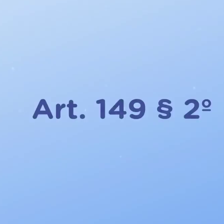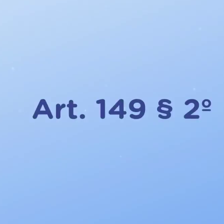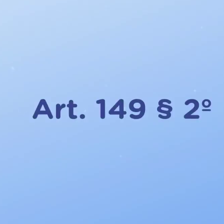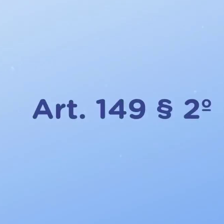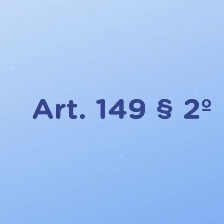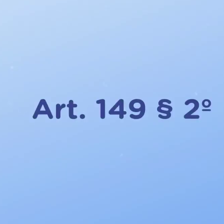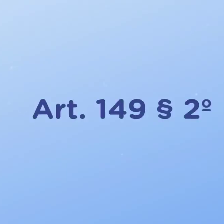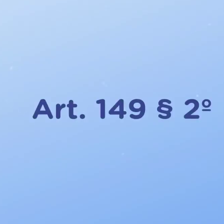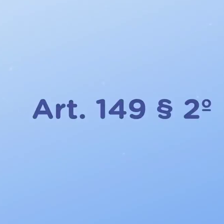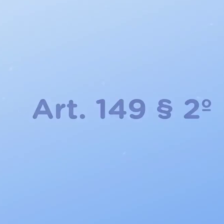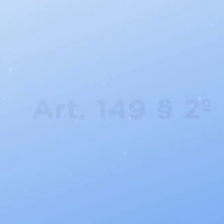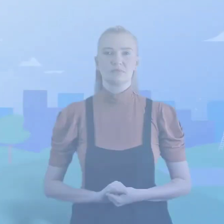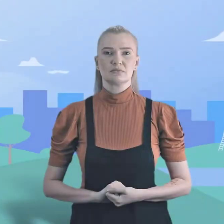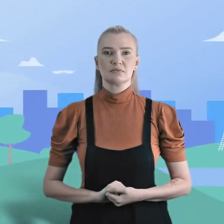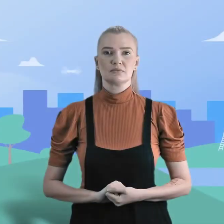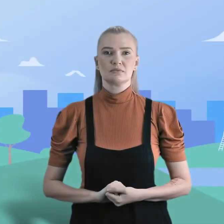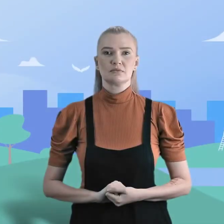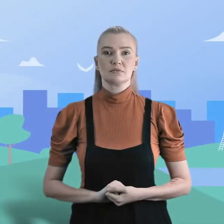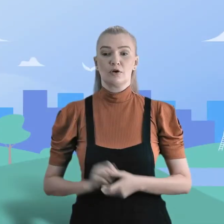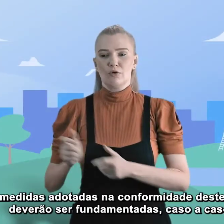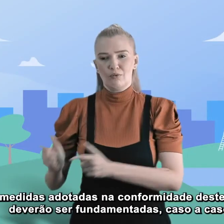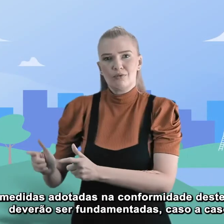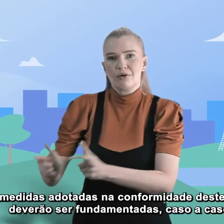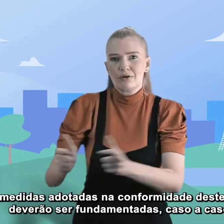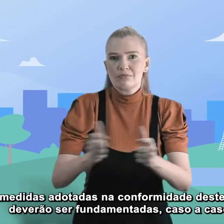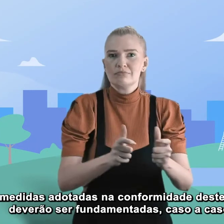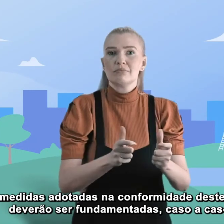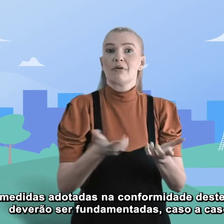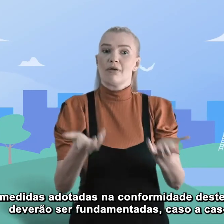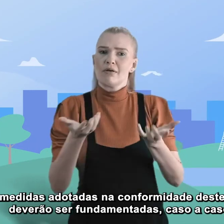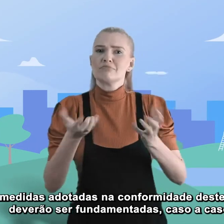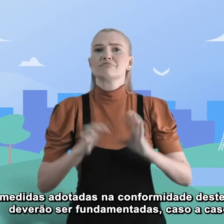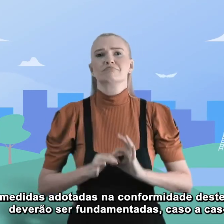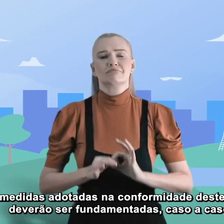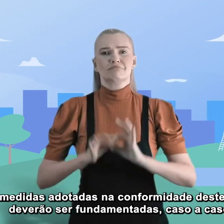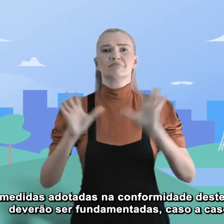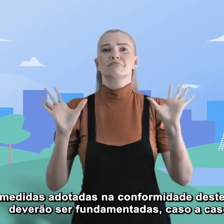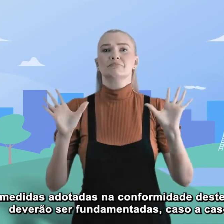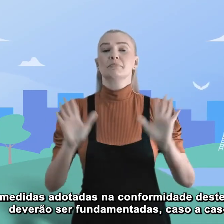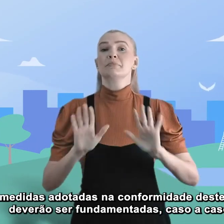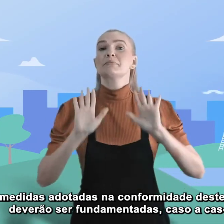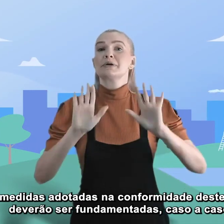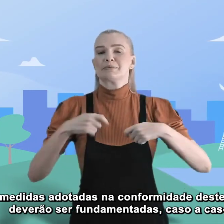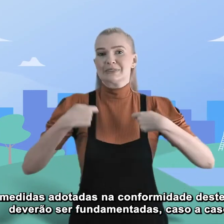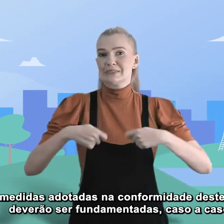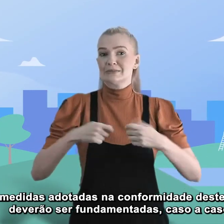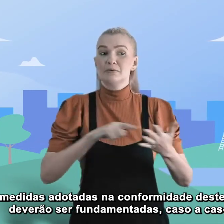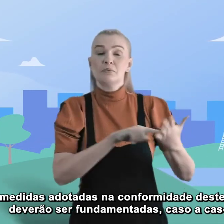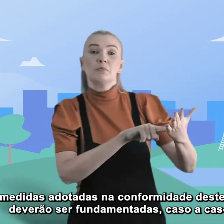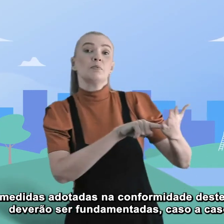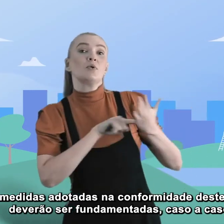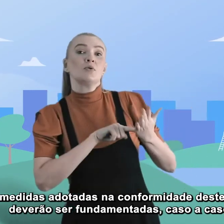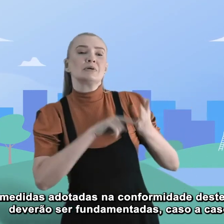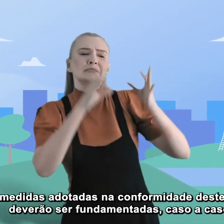Artigo 149, parágrafo 2º. As medidas adotadas na conformidade deste